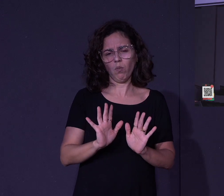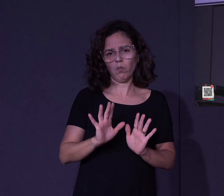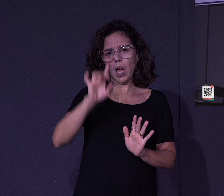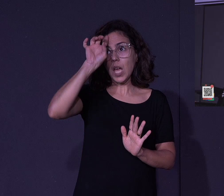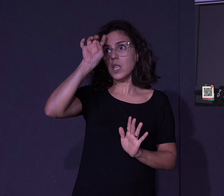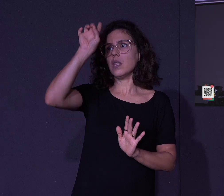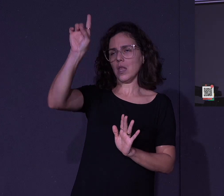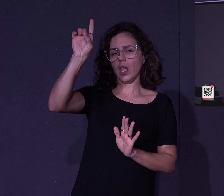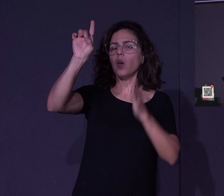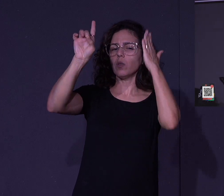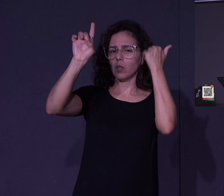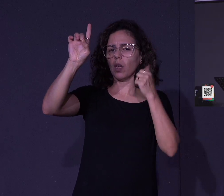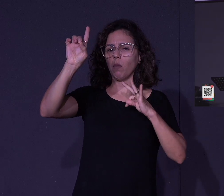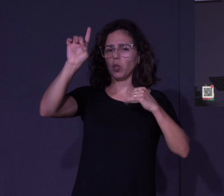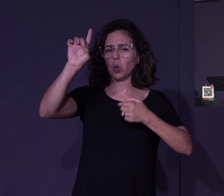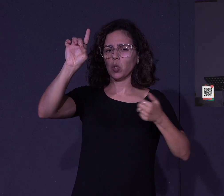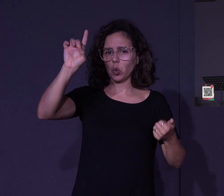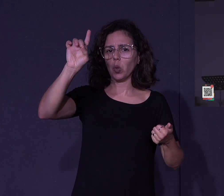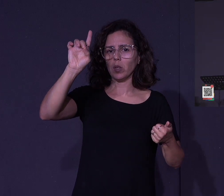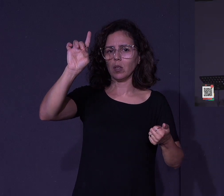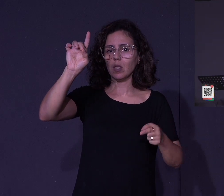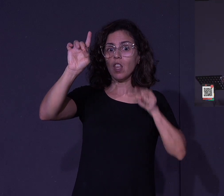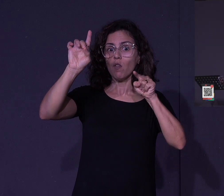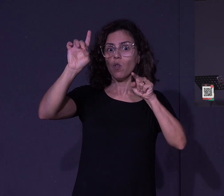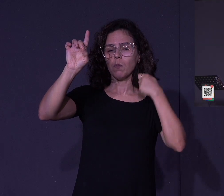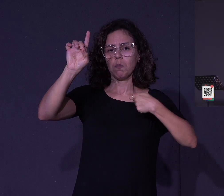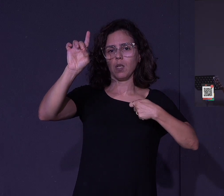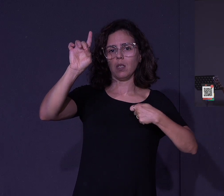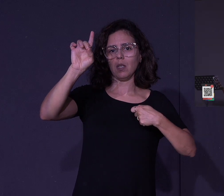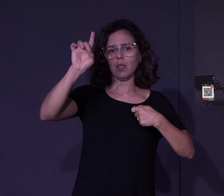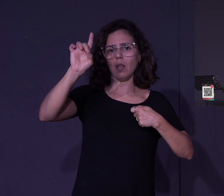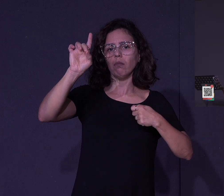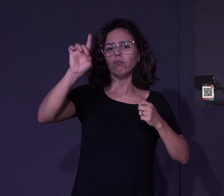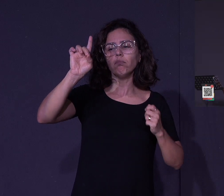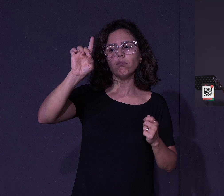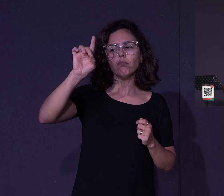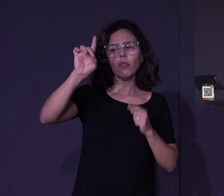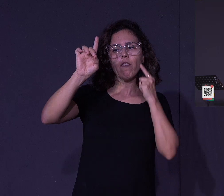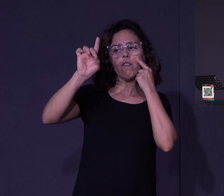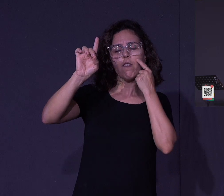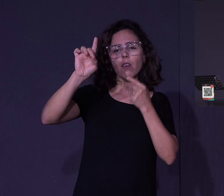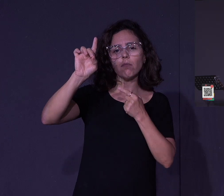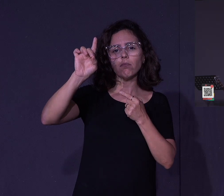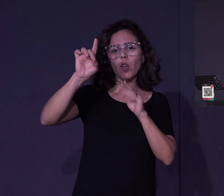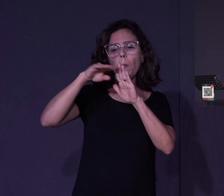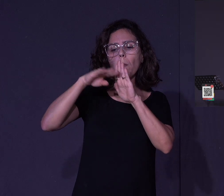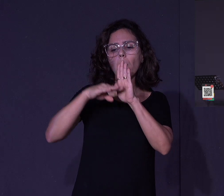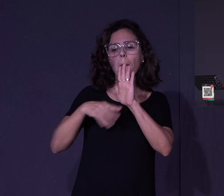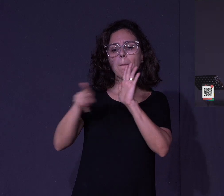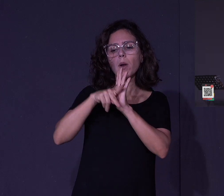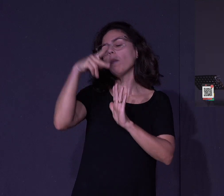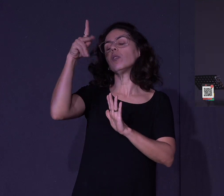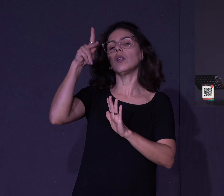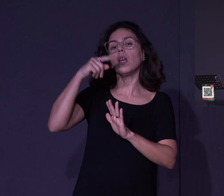Se encaixe nesse cronograma. Ele sempre vem de encontro